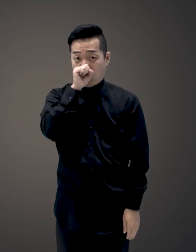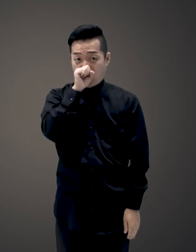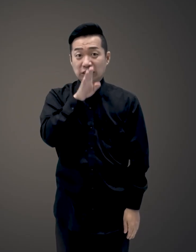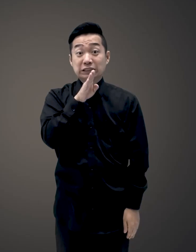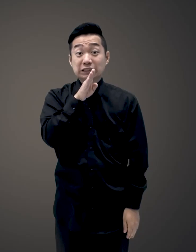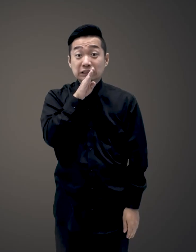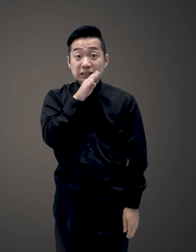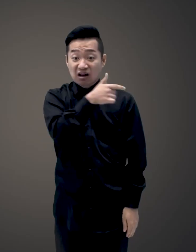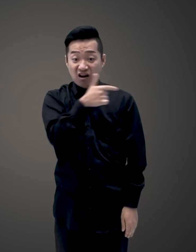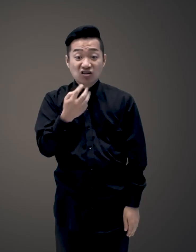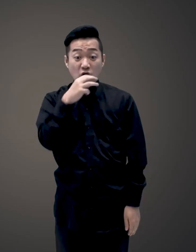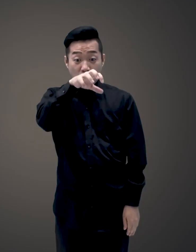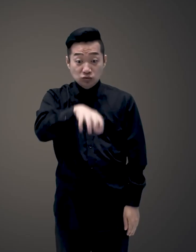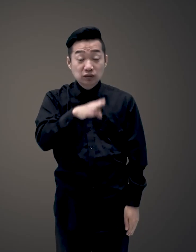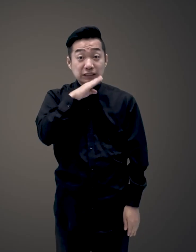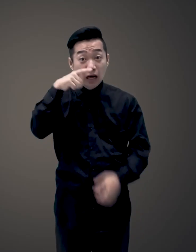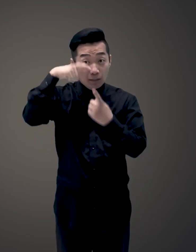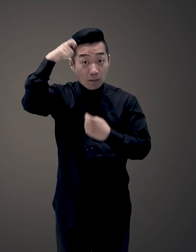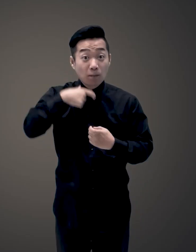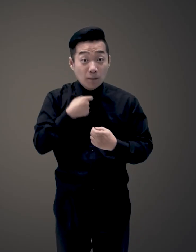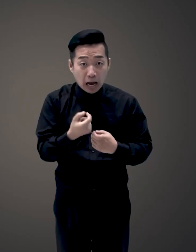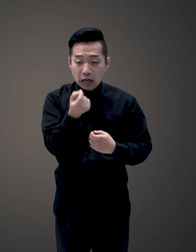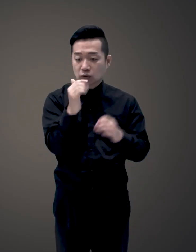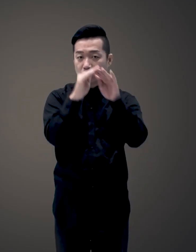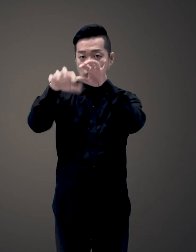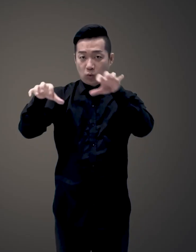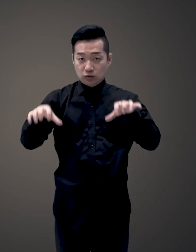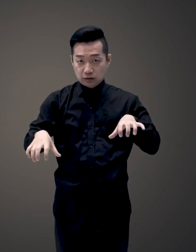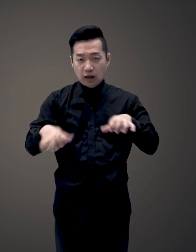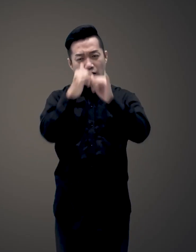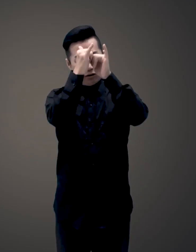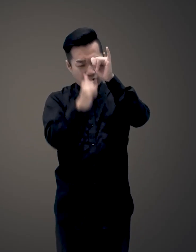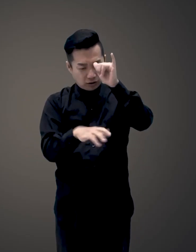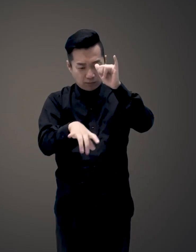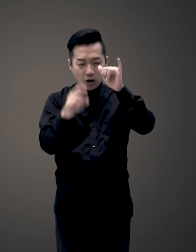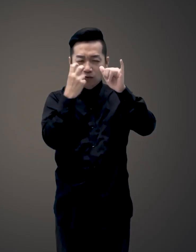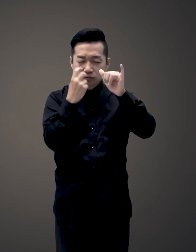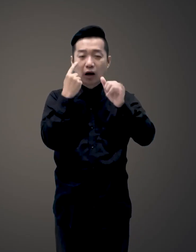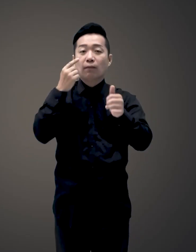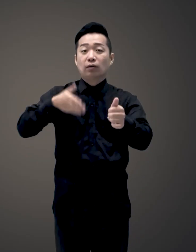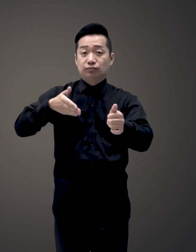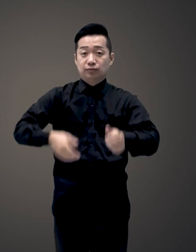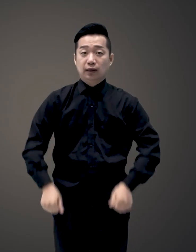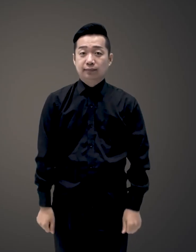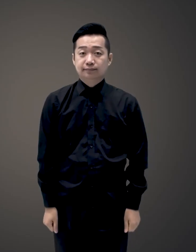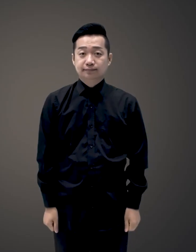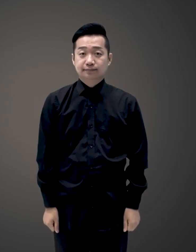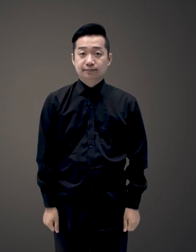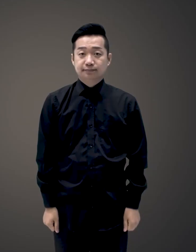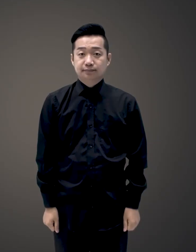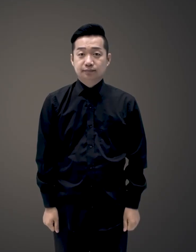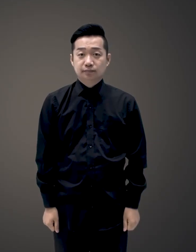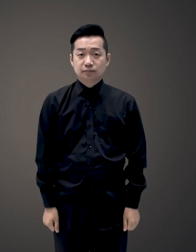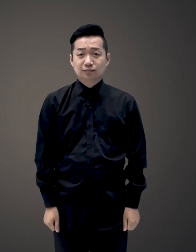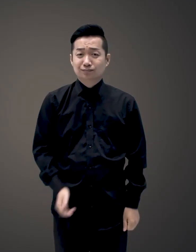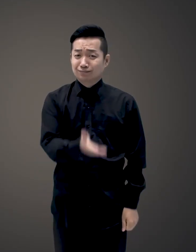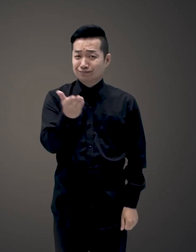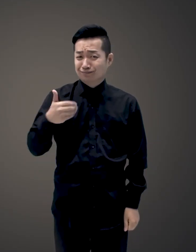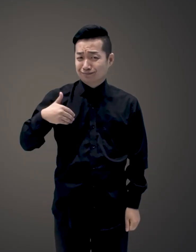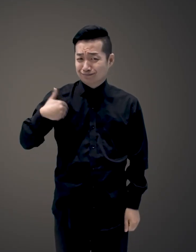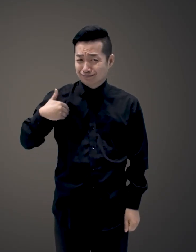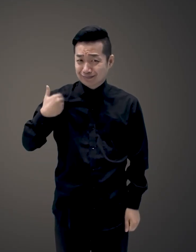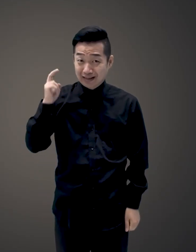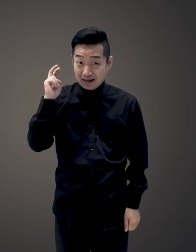대서울의 진짜 모습을 보고 싶다면 작은 동네들이 겪어온 발자취부터 살펴보길 권합니다. 혹시